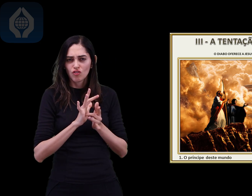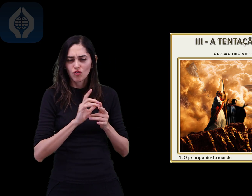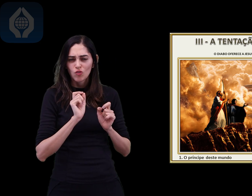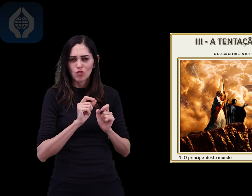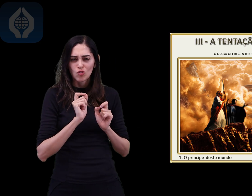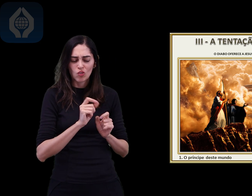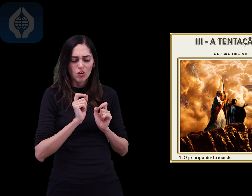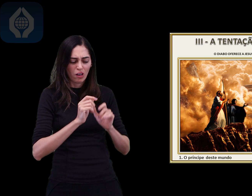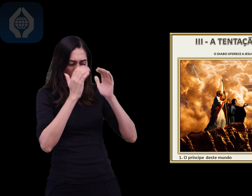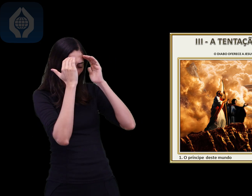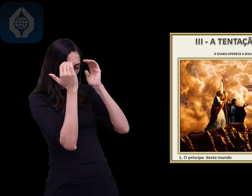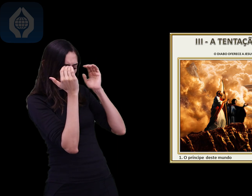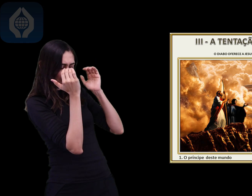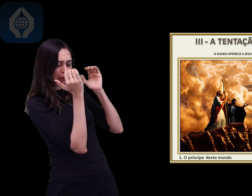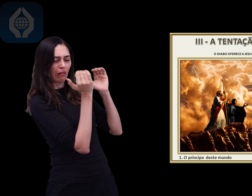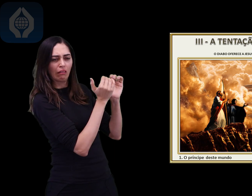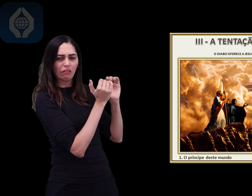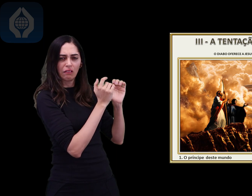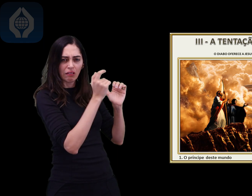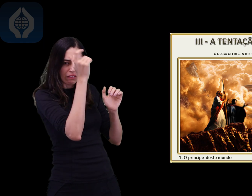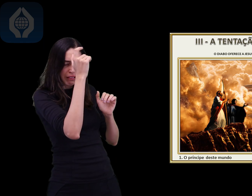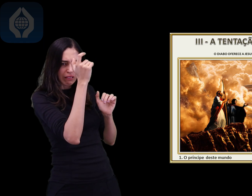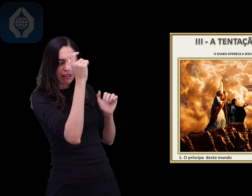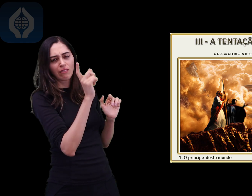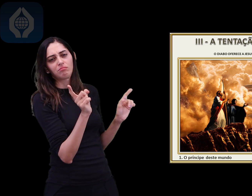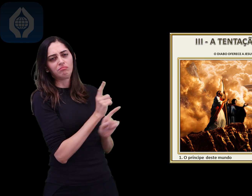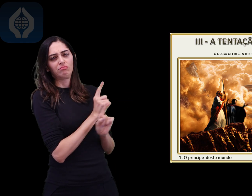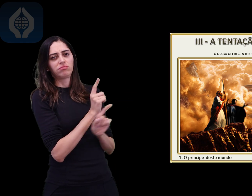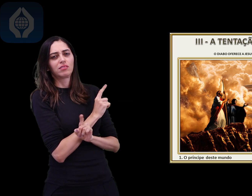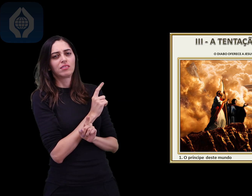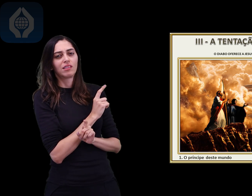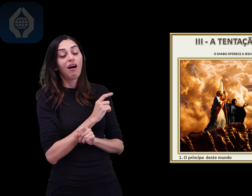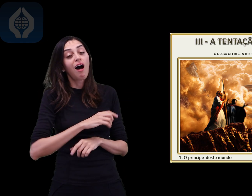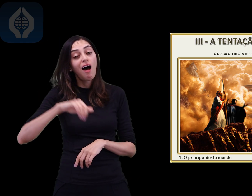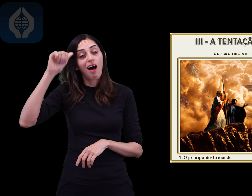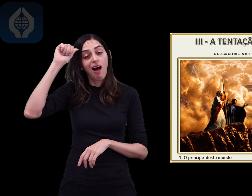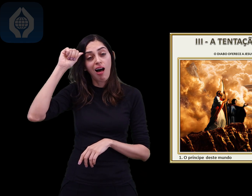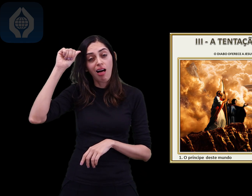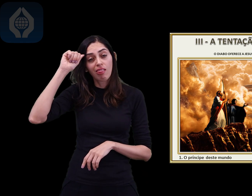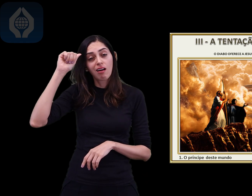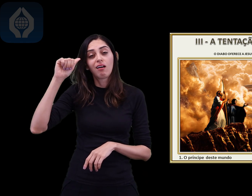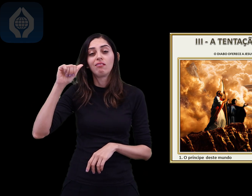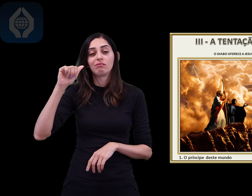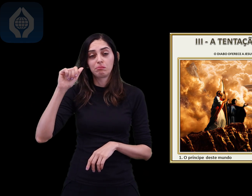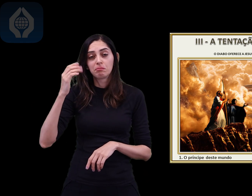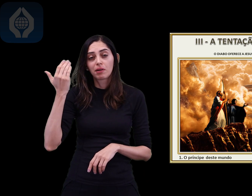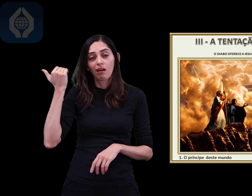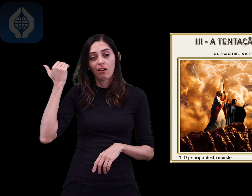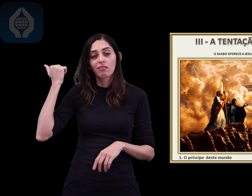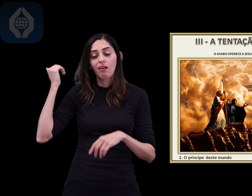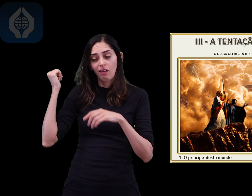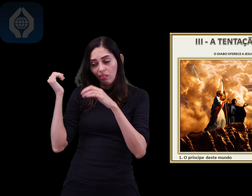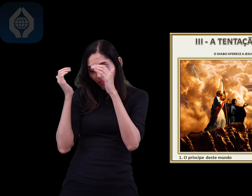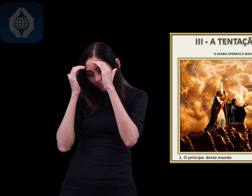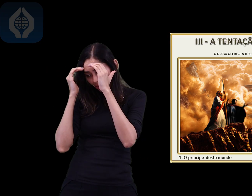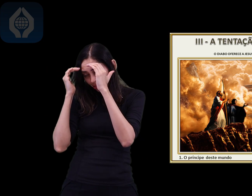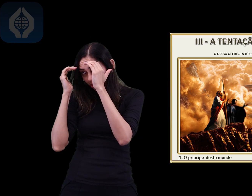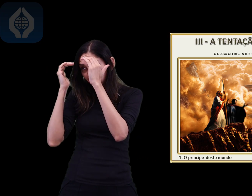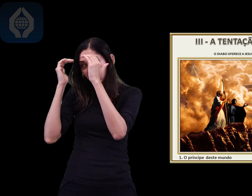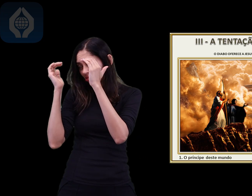como Adão e fez no jardim do Éden. Jesus conhecia, amava e obedecia